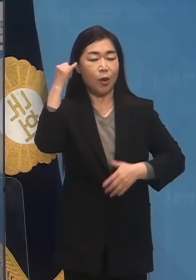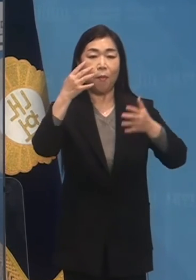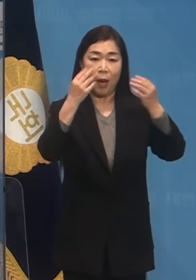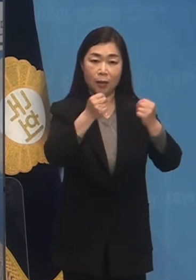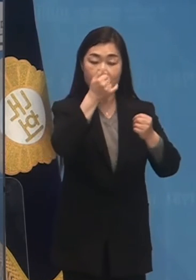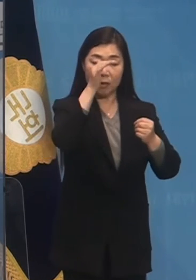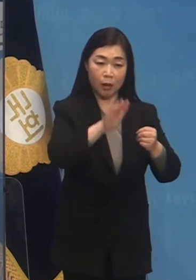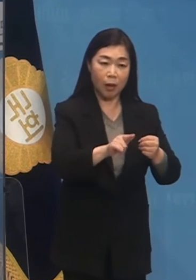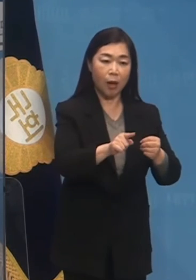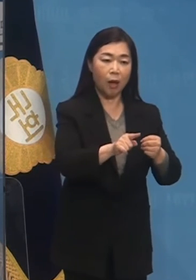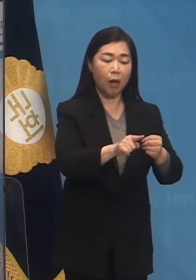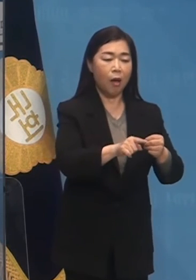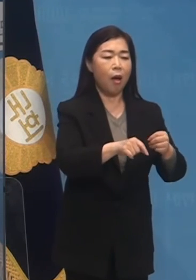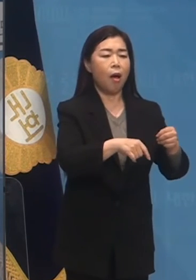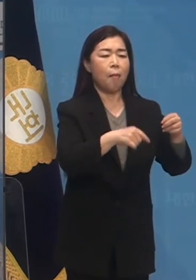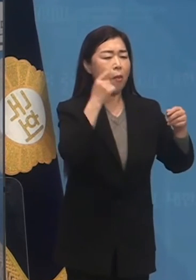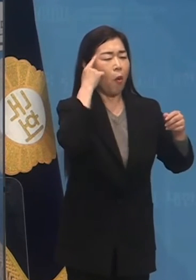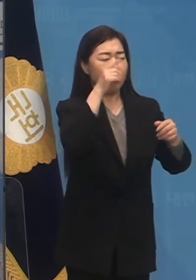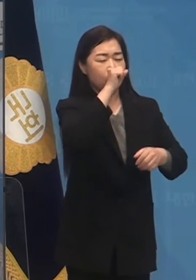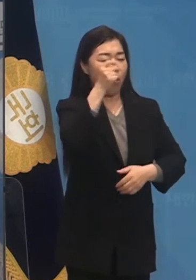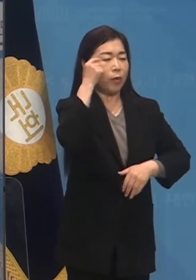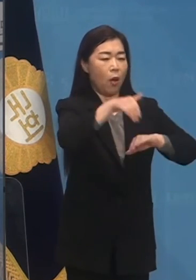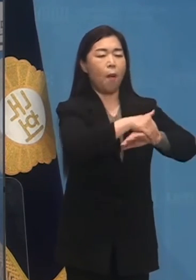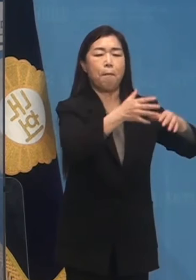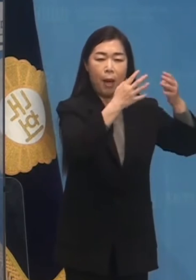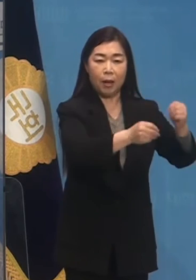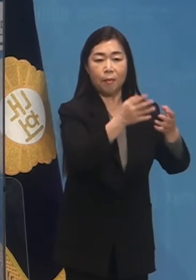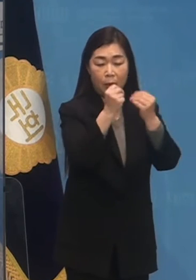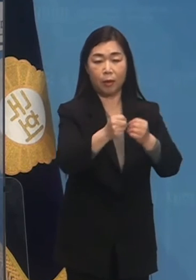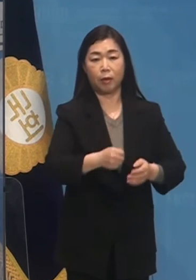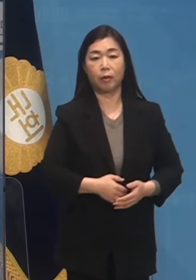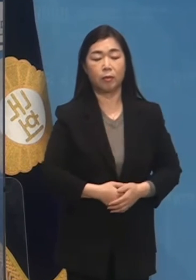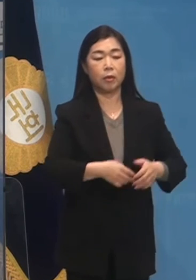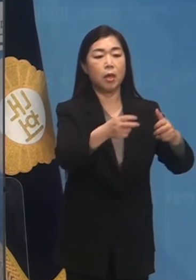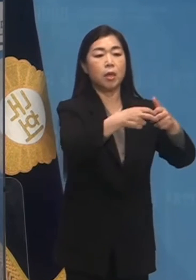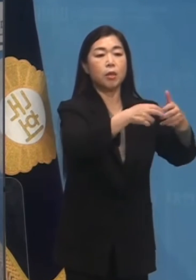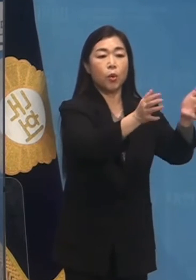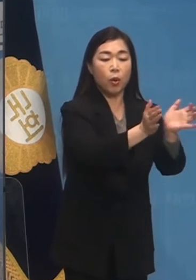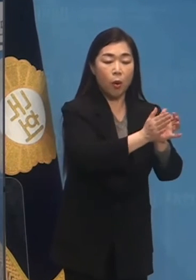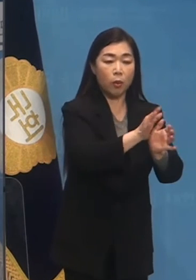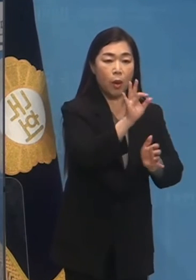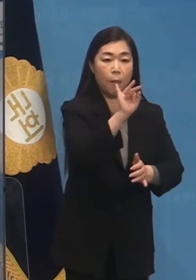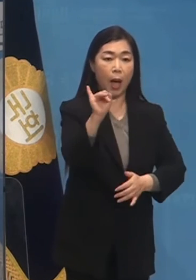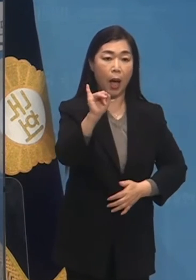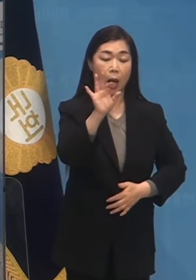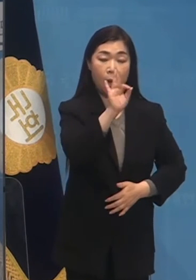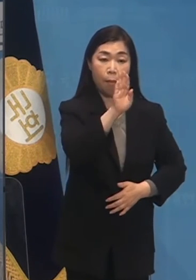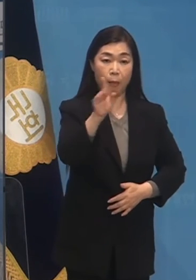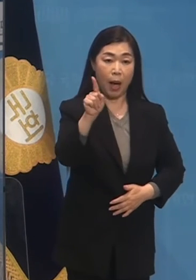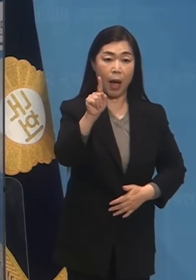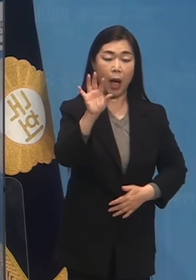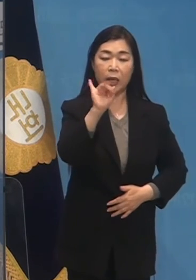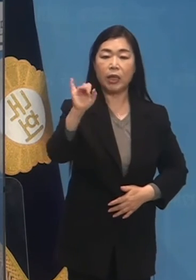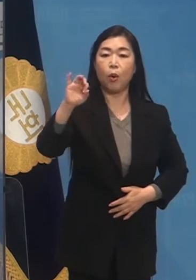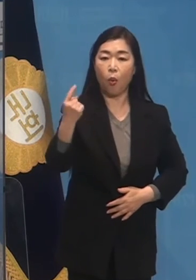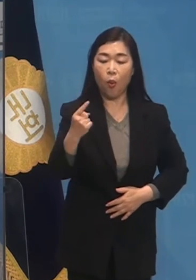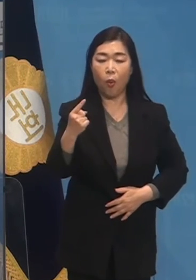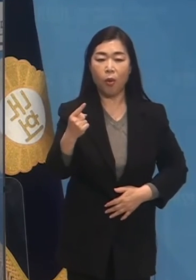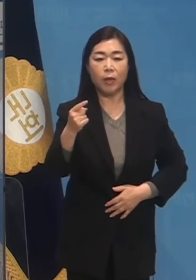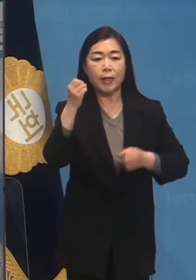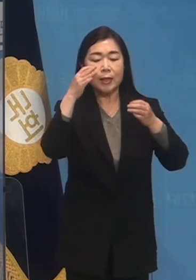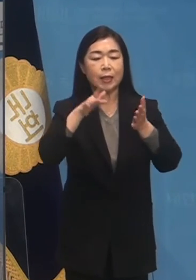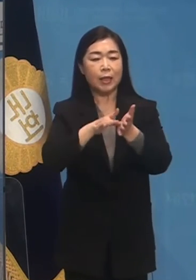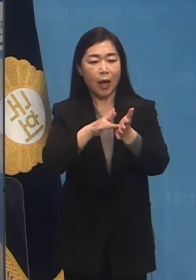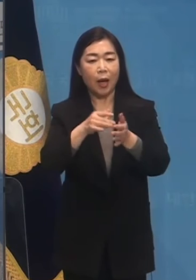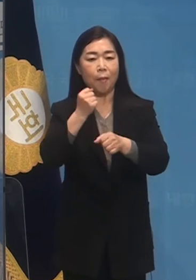정책들이 수북이 쌓여 있습니다. 의료계획과 바이오, 신약, 의료공학 등으로 전환하기 위한 MRC